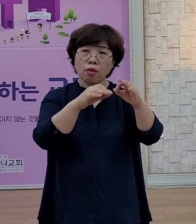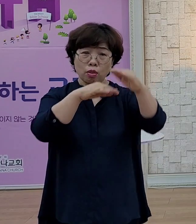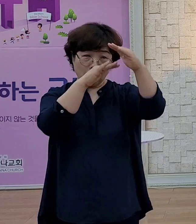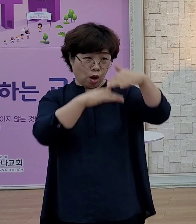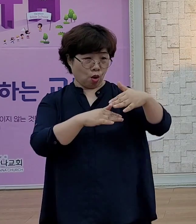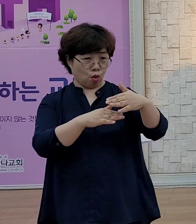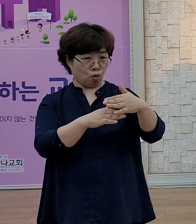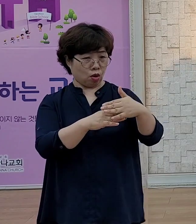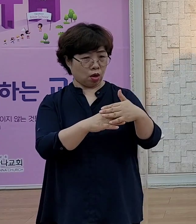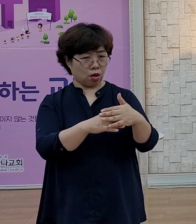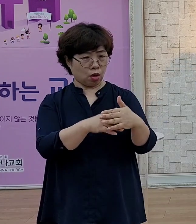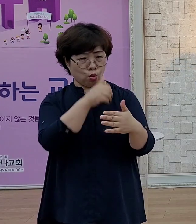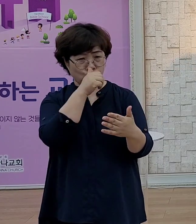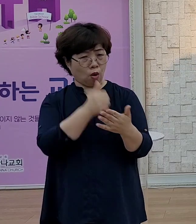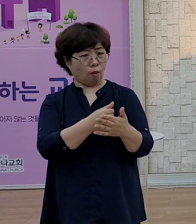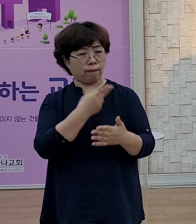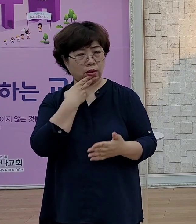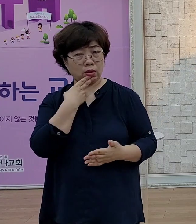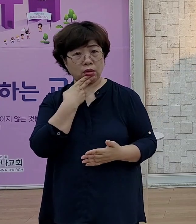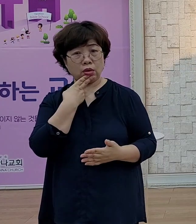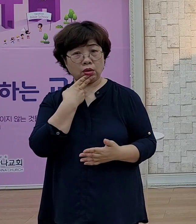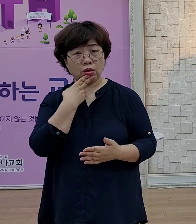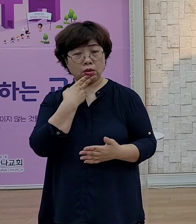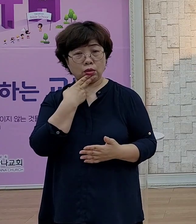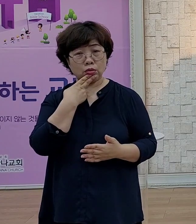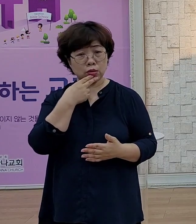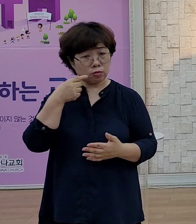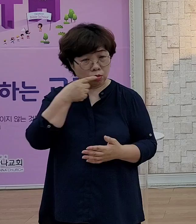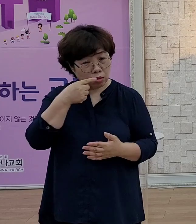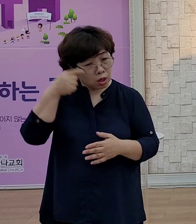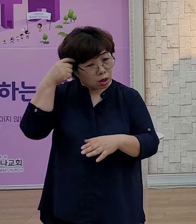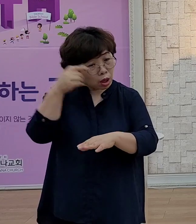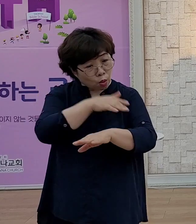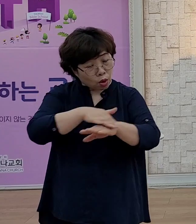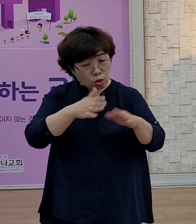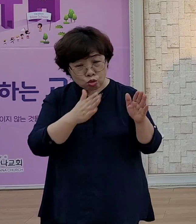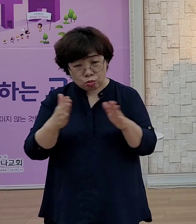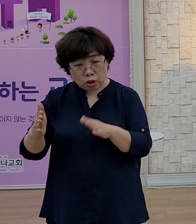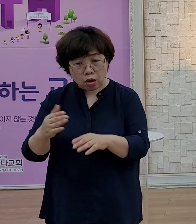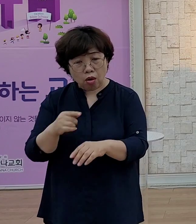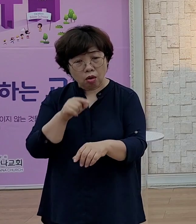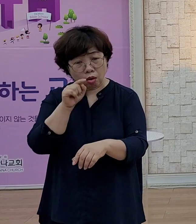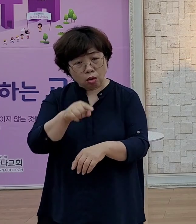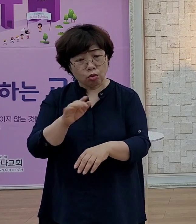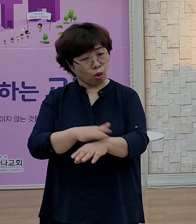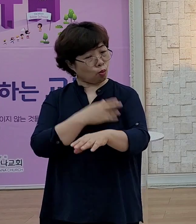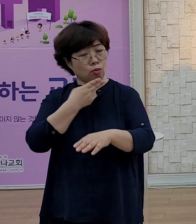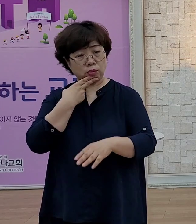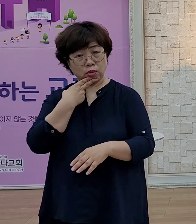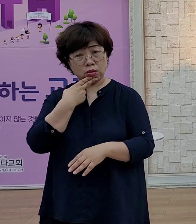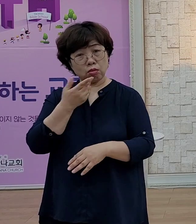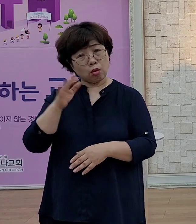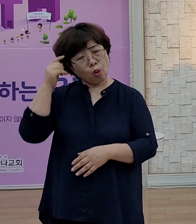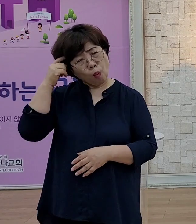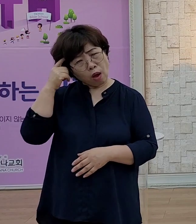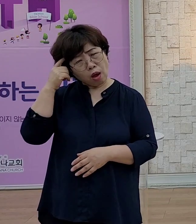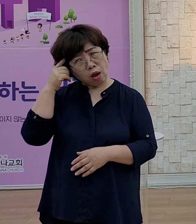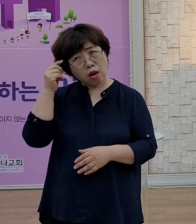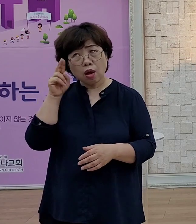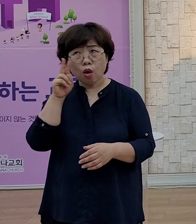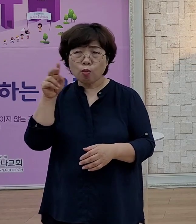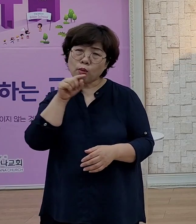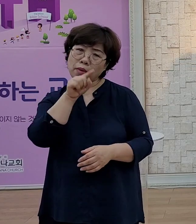여러분 이 사람의 이 계획 가운데 가장 큰 문제가 뭐냐? 다른 게